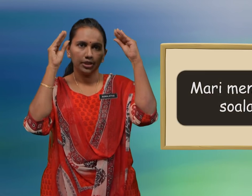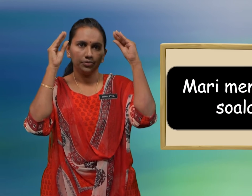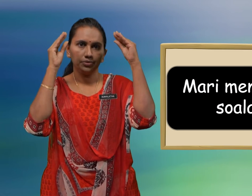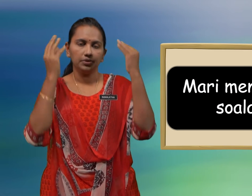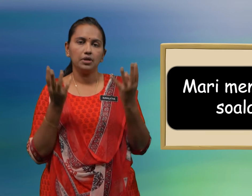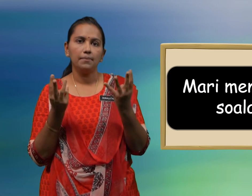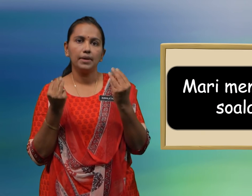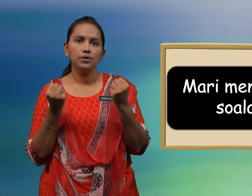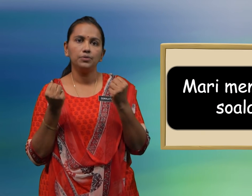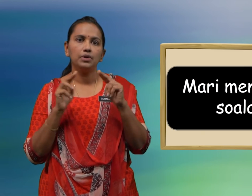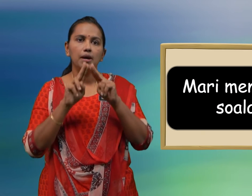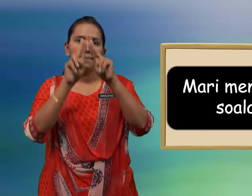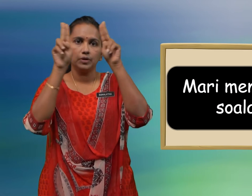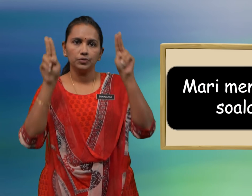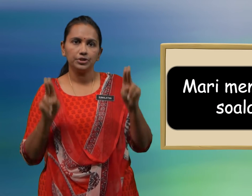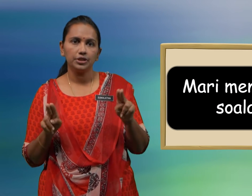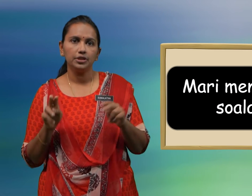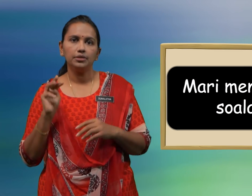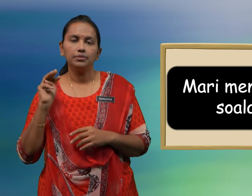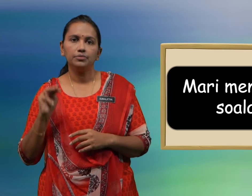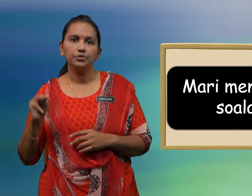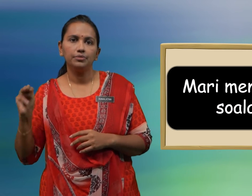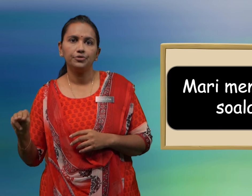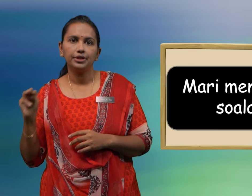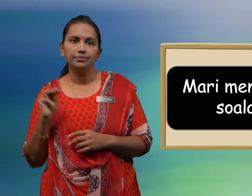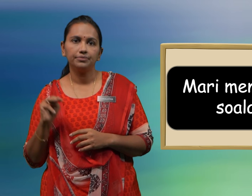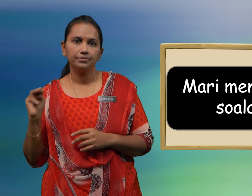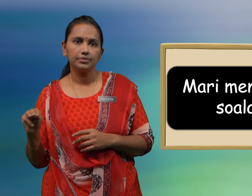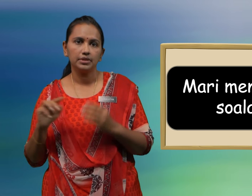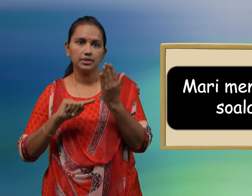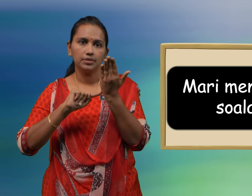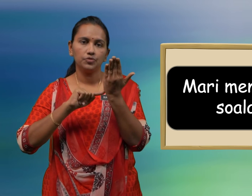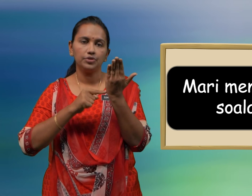Cikgu mahu menguji murid-murid semula